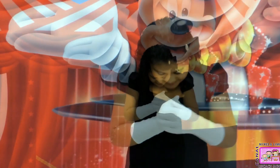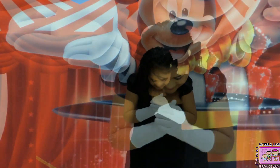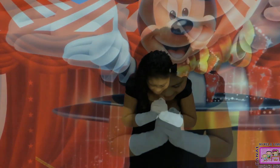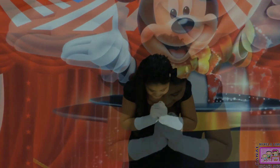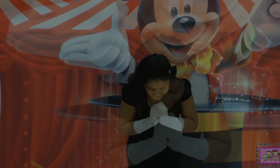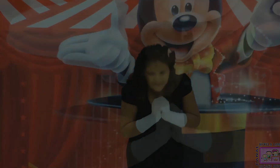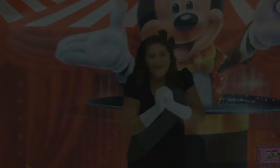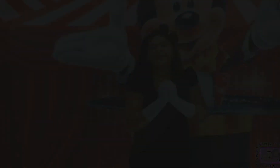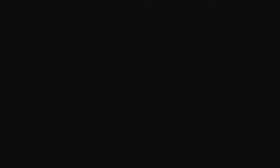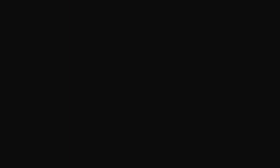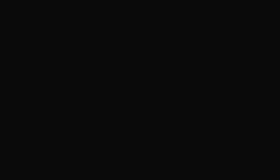Obrigada.